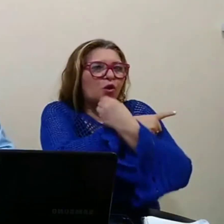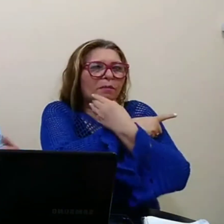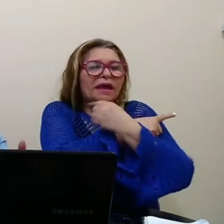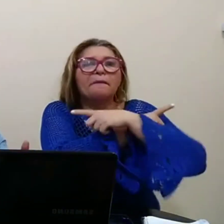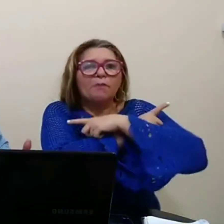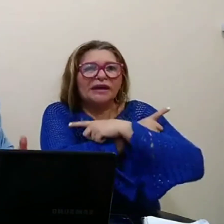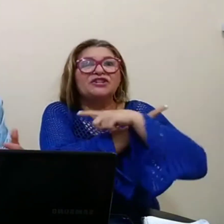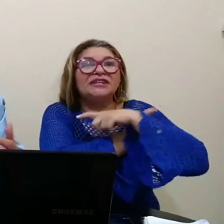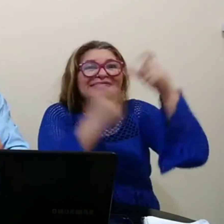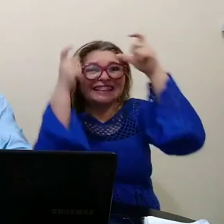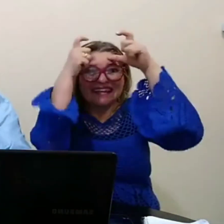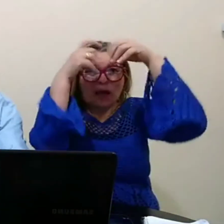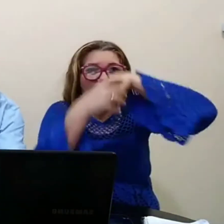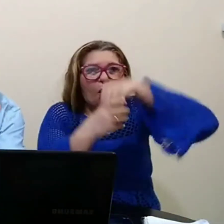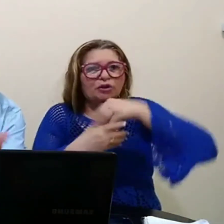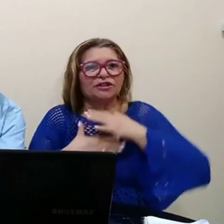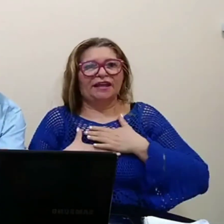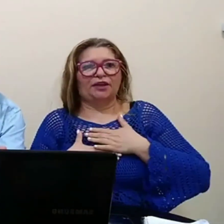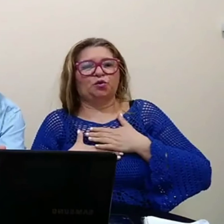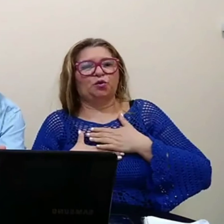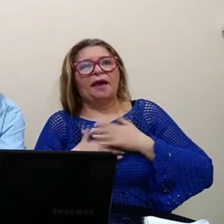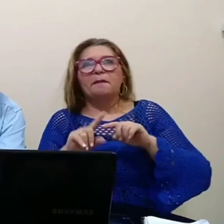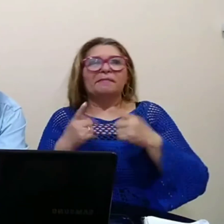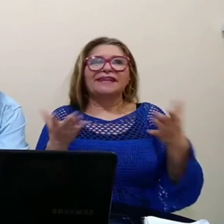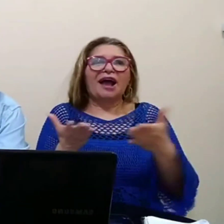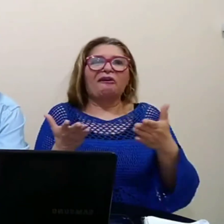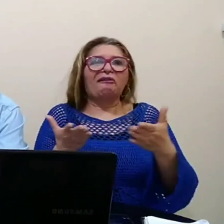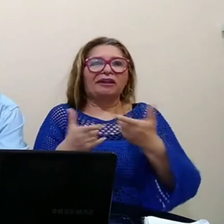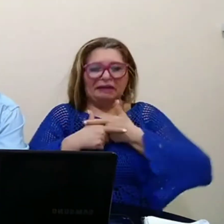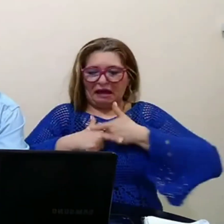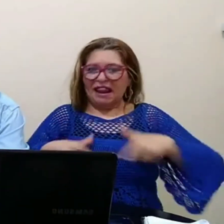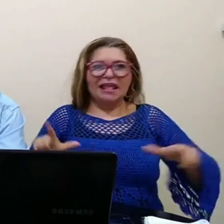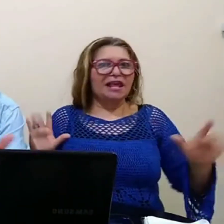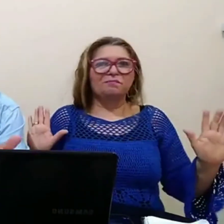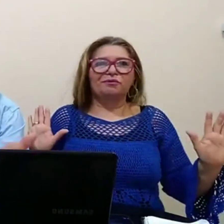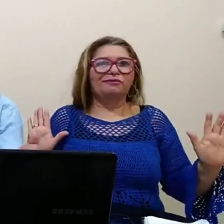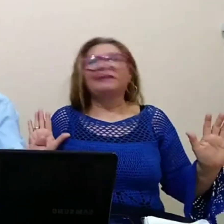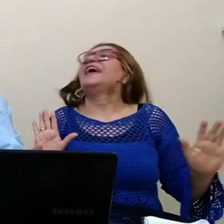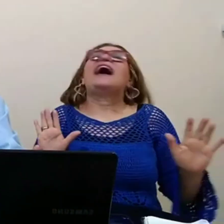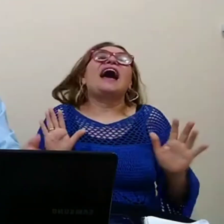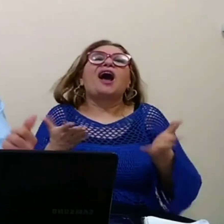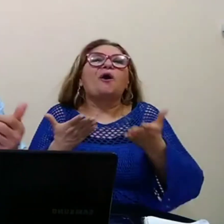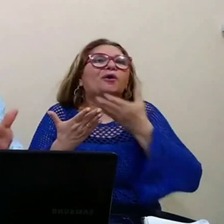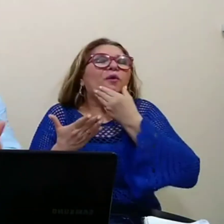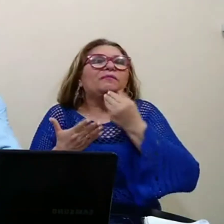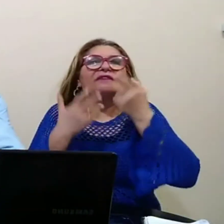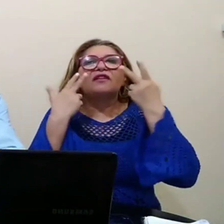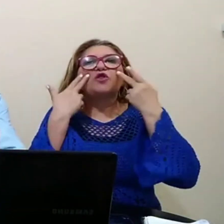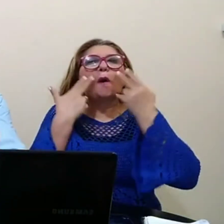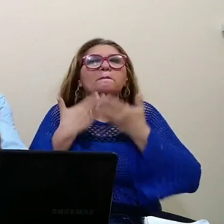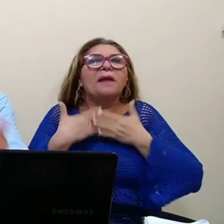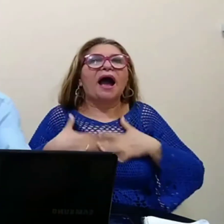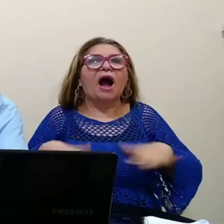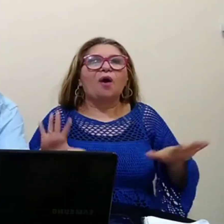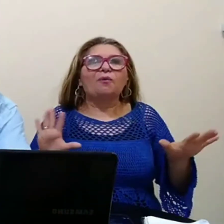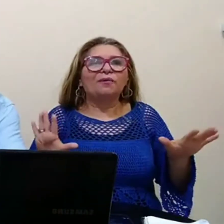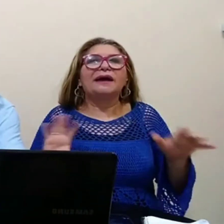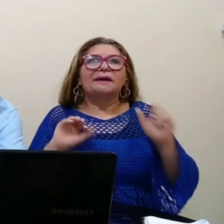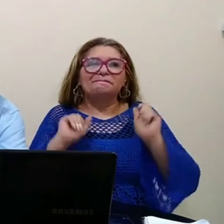Então agora ele chegando totalmente são, sem oferecer mais nenhum perigo, de poder voltar para o meio do